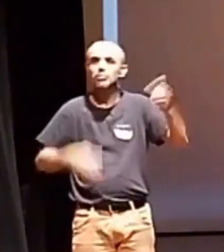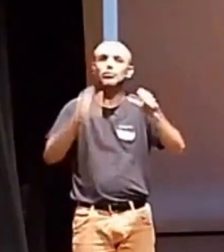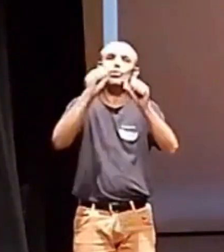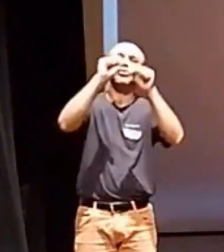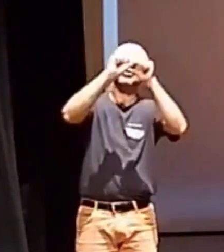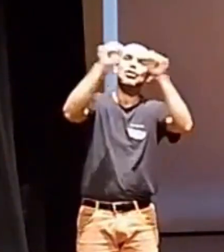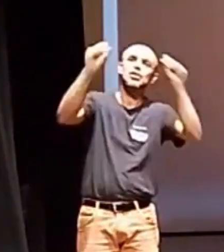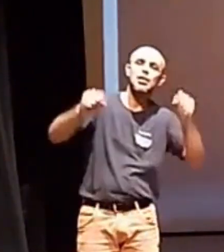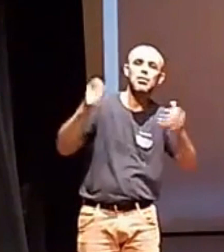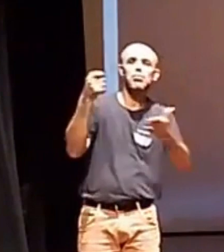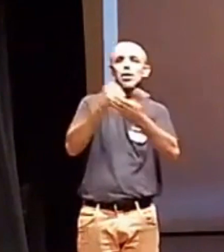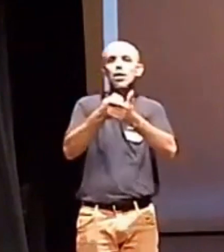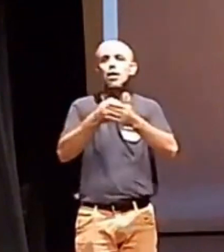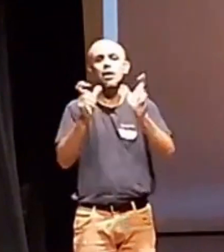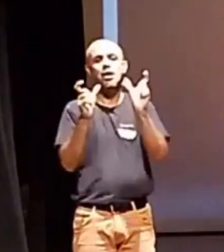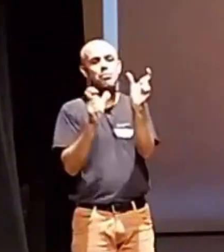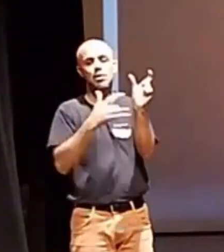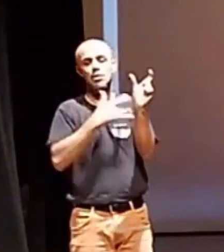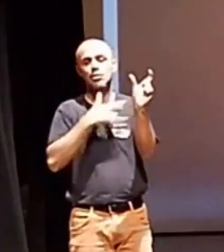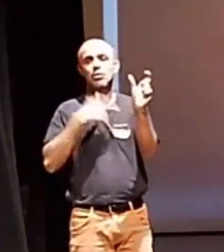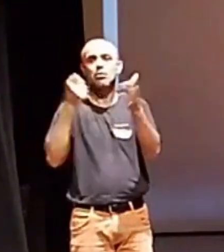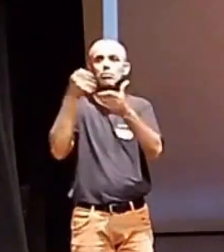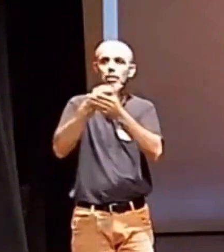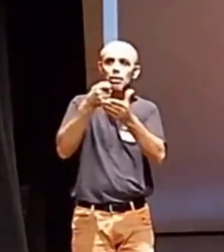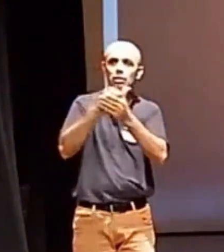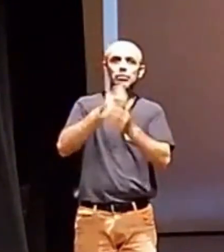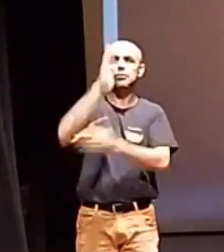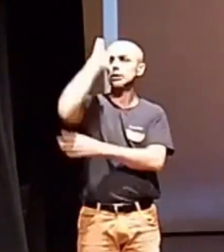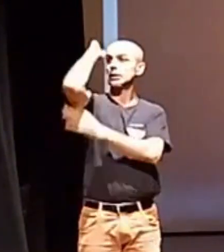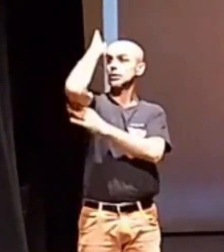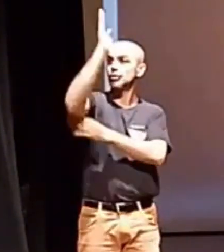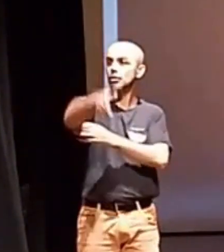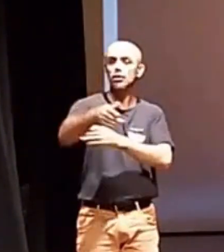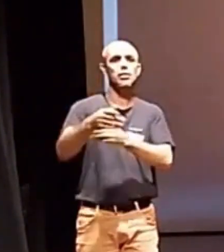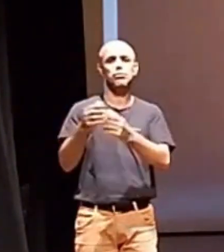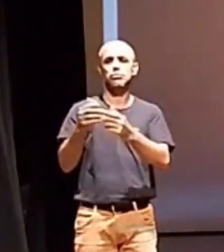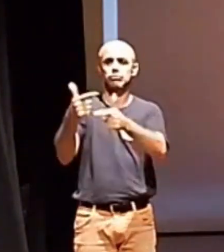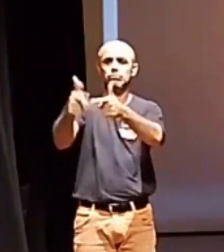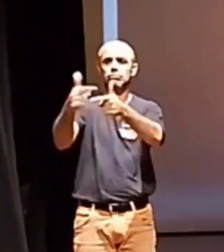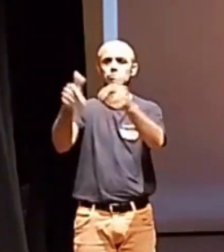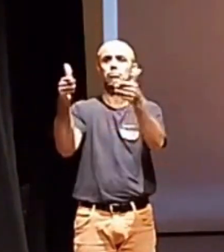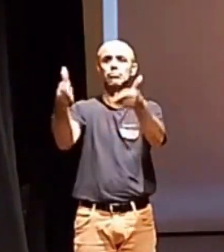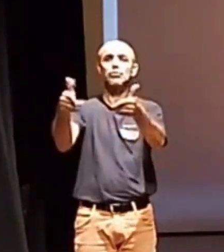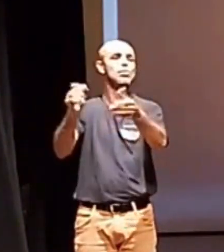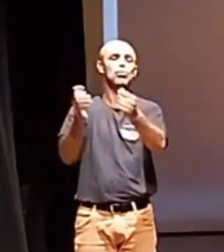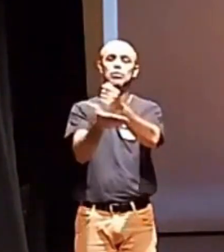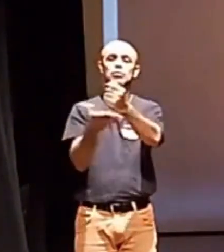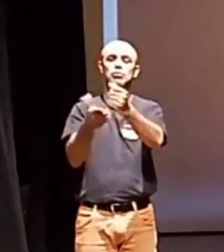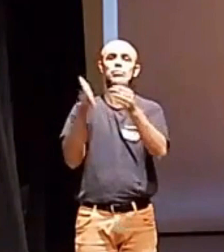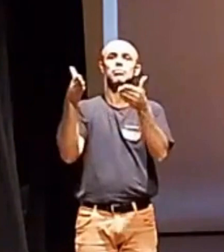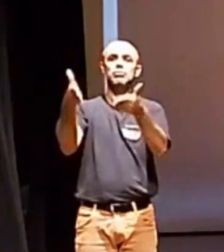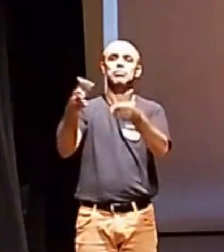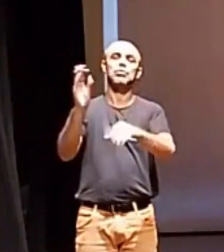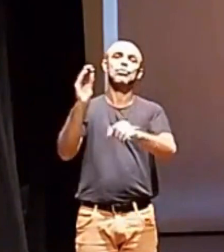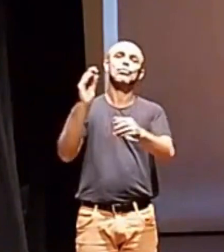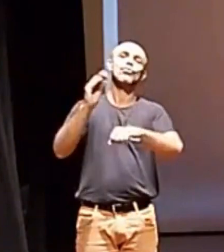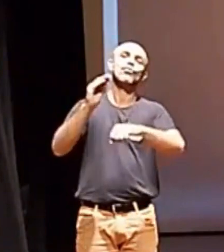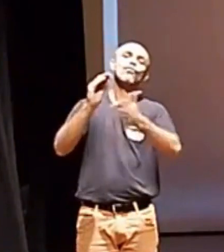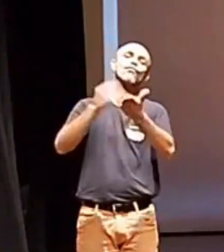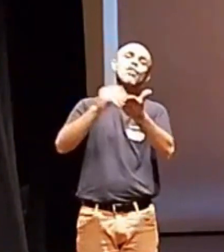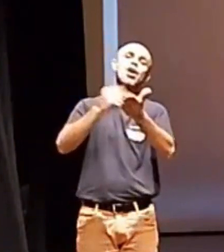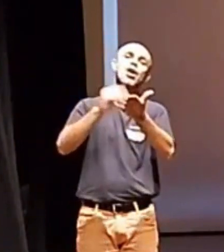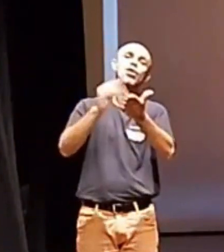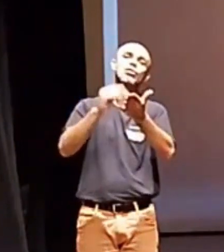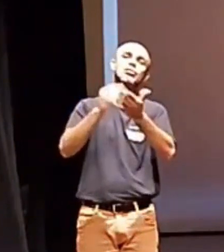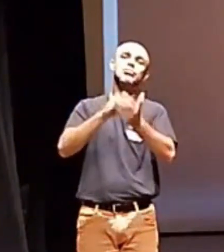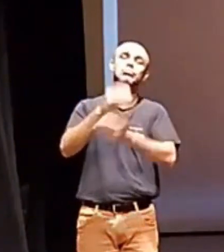planos de saúde pagam, ao invés de ir lá direto na causa do paciente. E por que não foi na causa? Por falta de conhecimento.